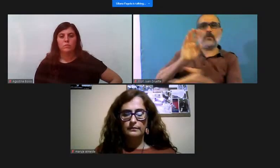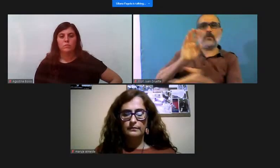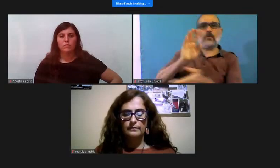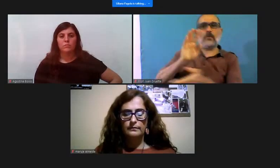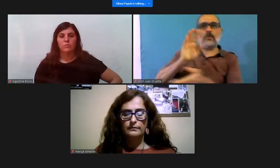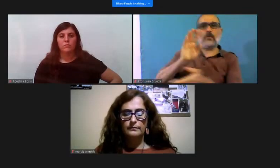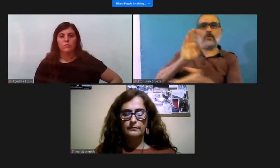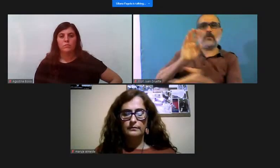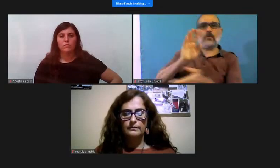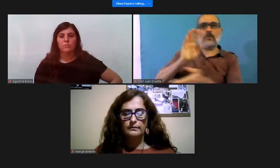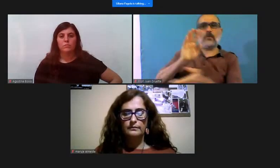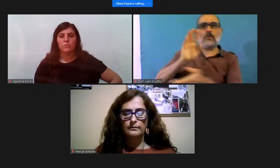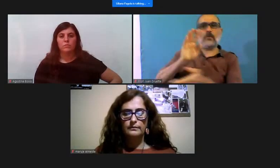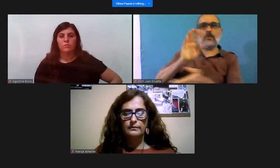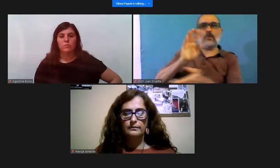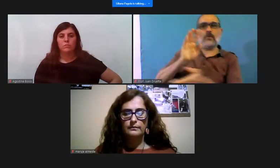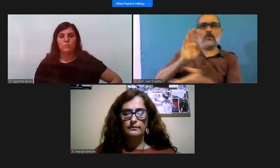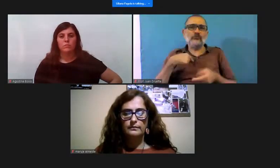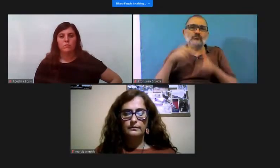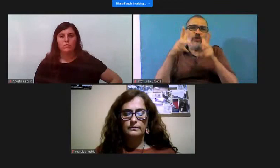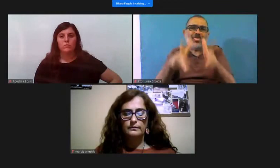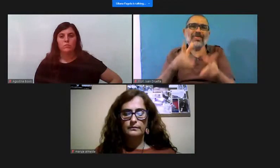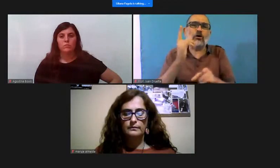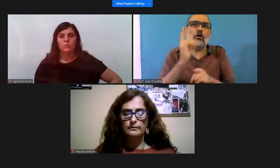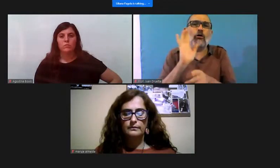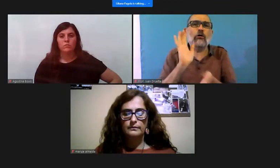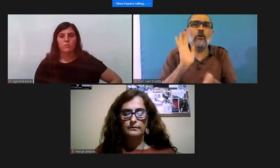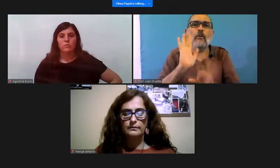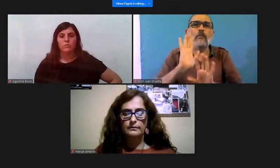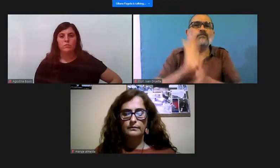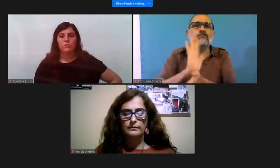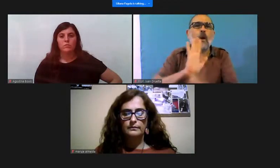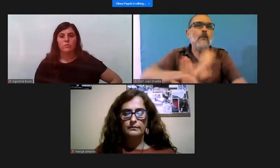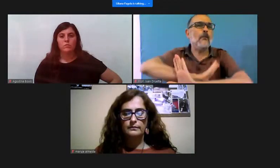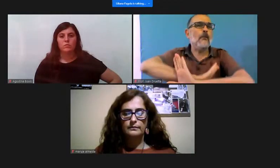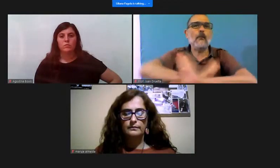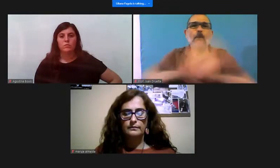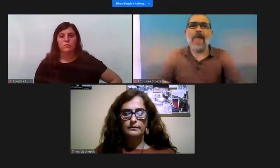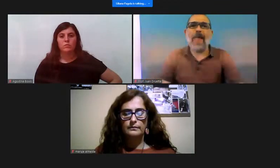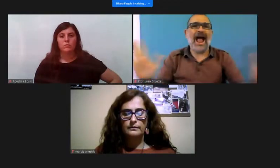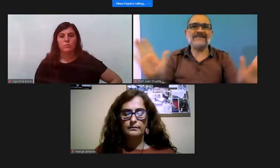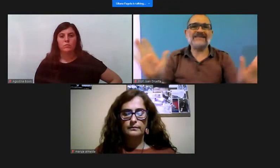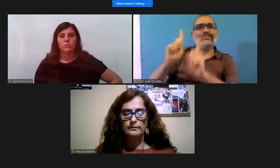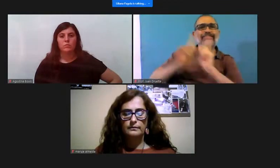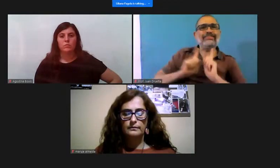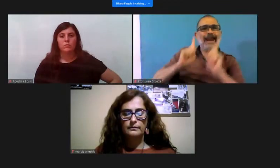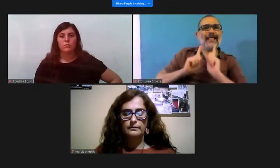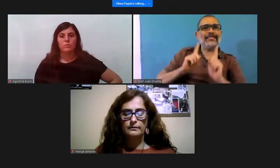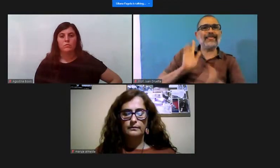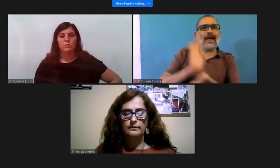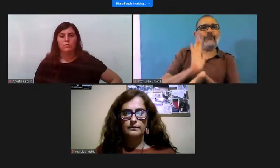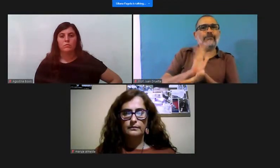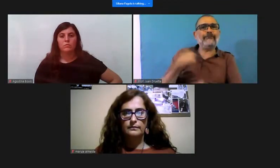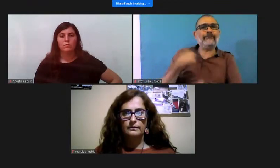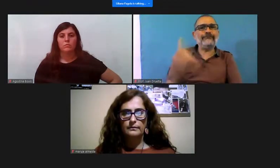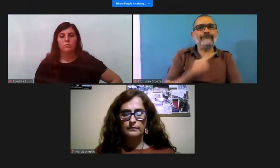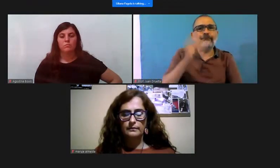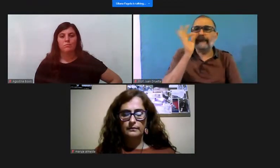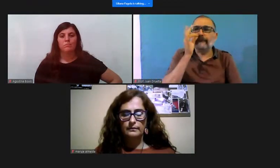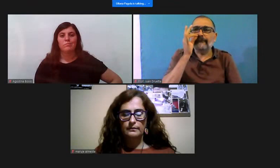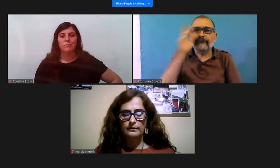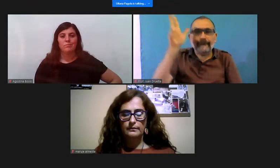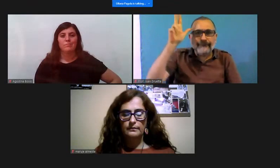investigaciones en las que nosotros participamos y de esta perspectiva, digamos, yo lo que digo es como que